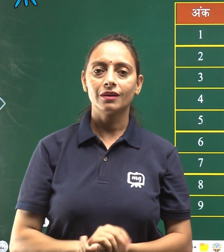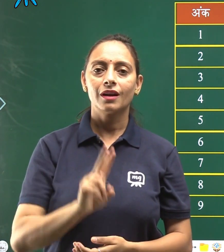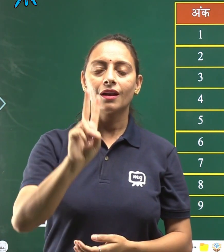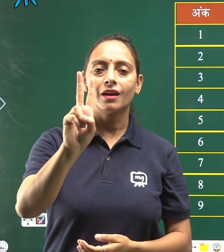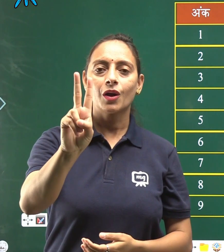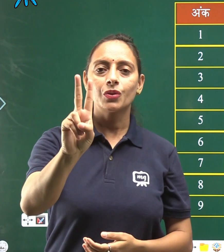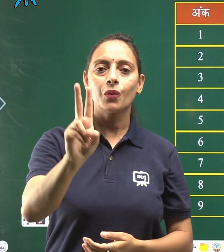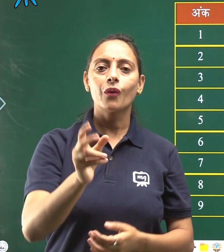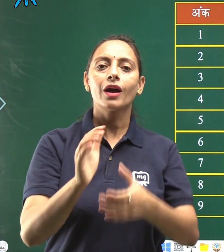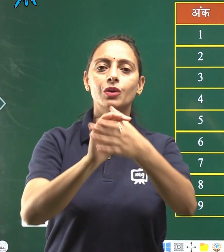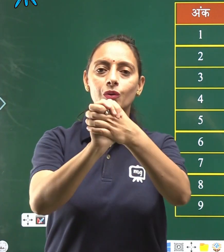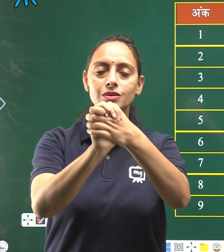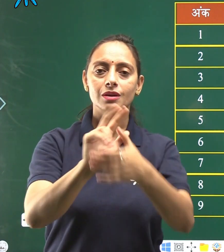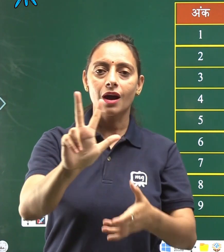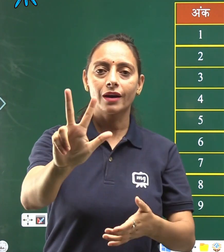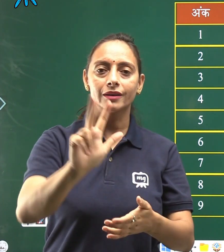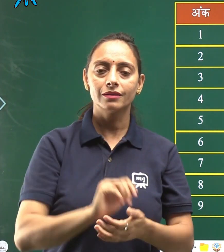2 का 8,